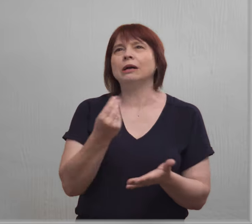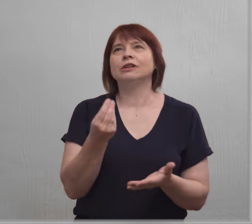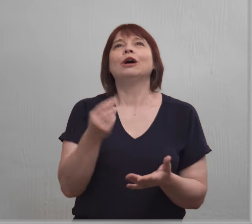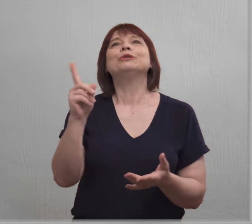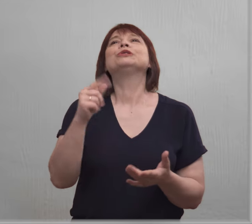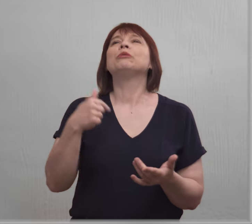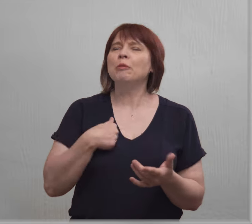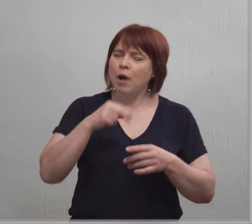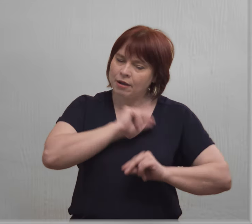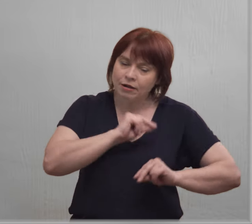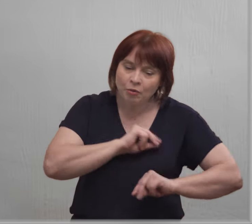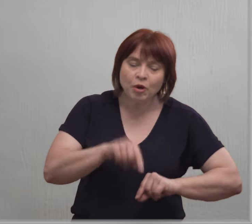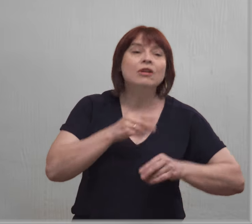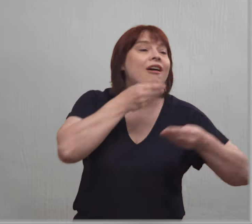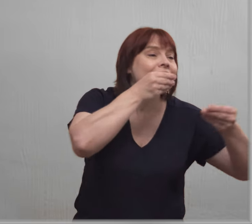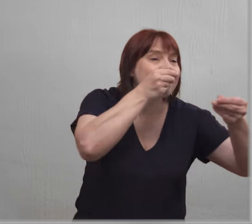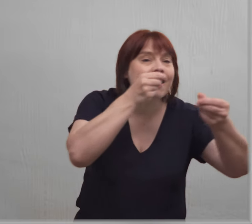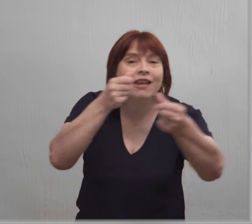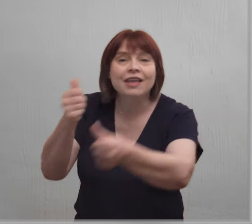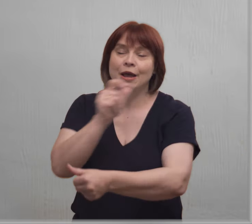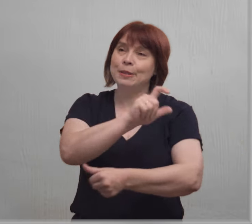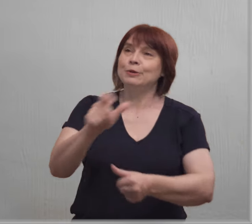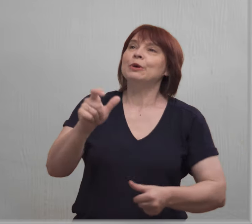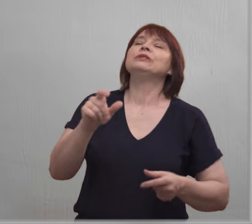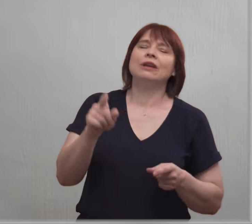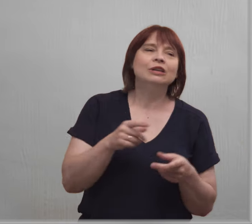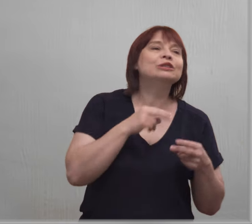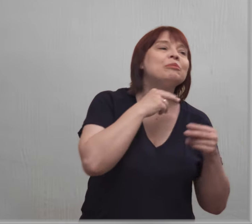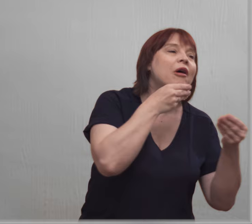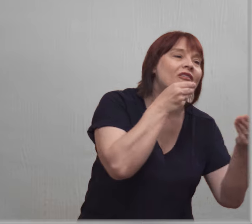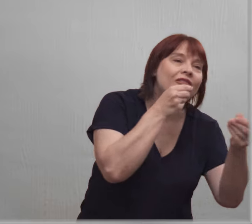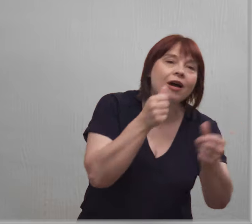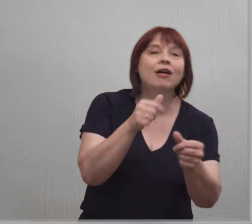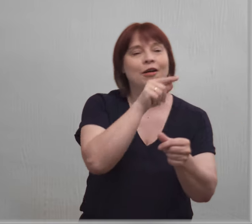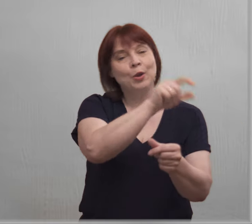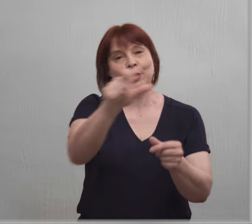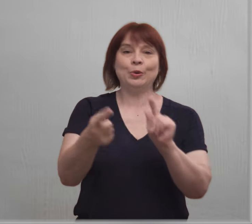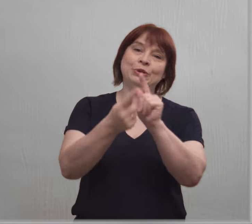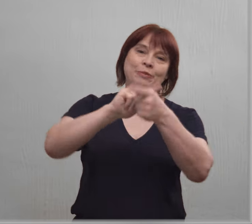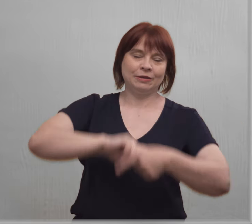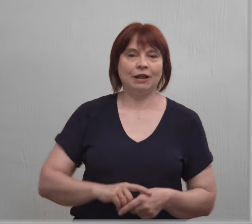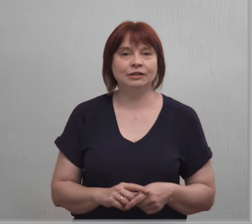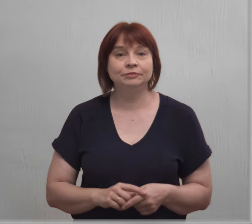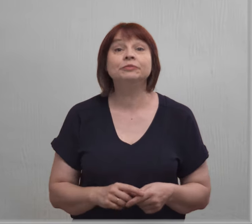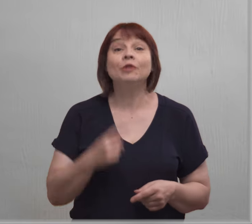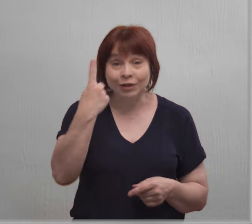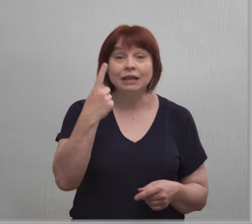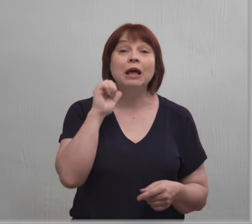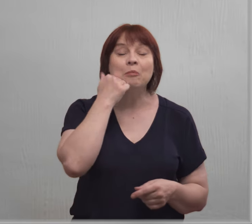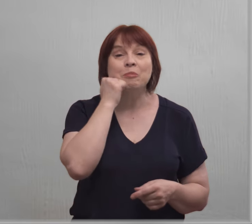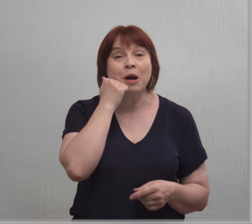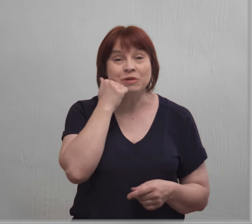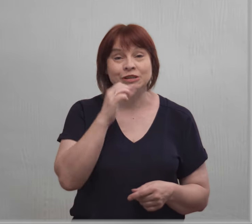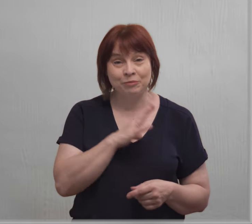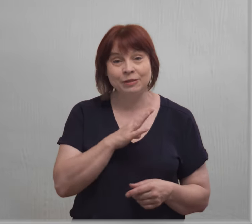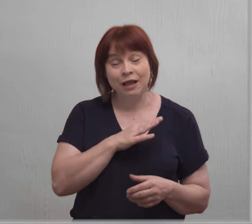наше общество, послужить тем людям, с которыми я работаю». И знаете, как одна бабушка, которая очень плохо слышала, она сидела на